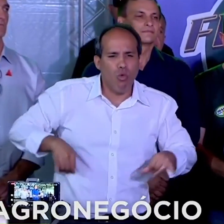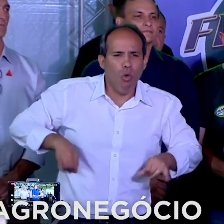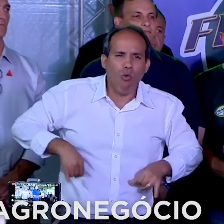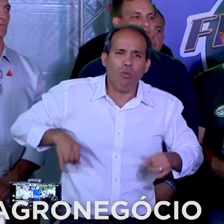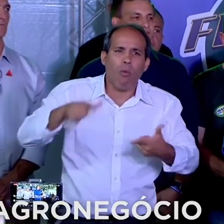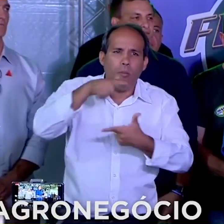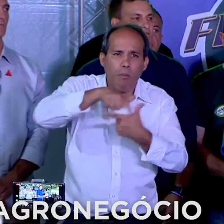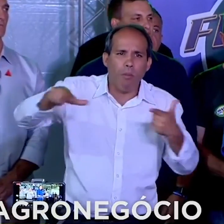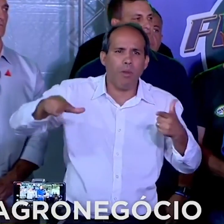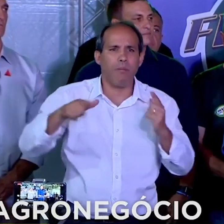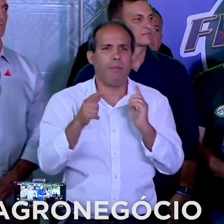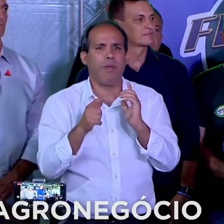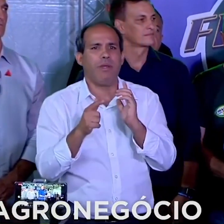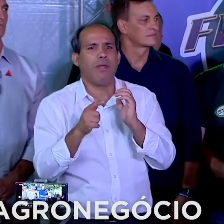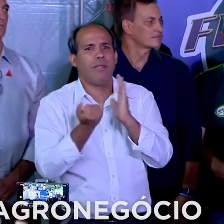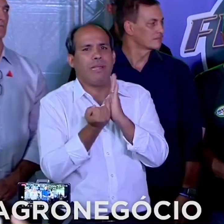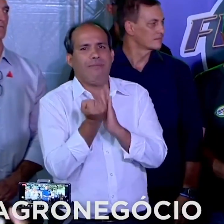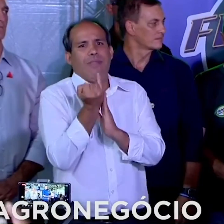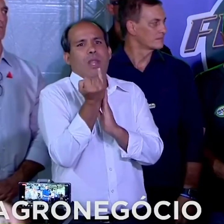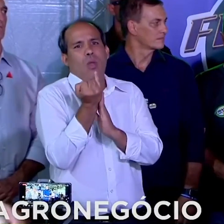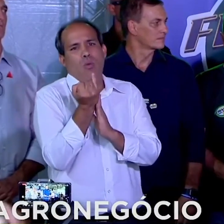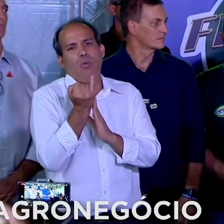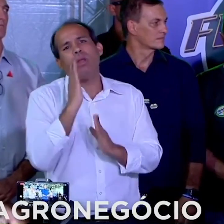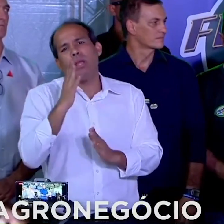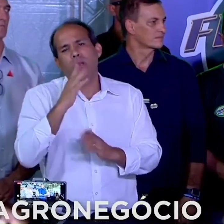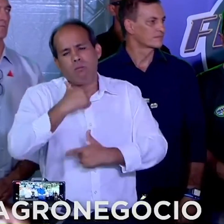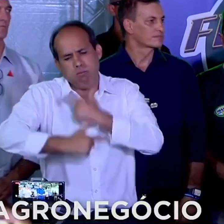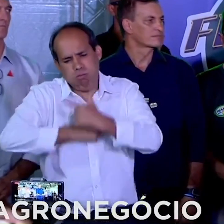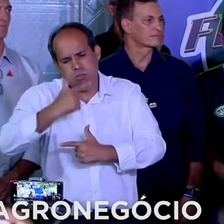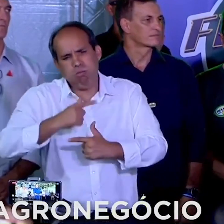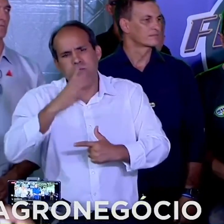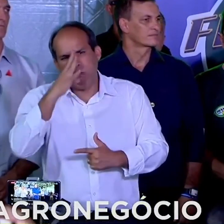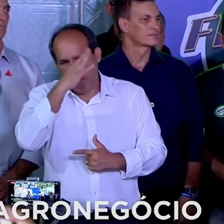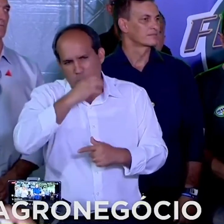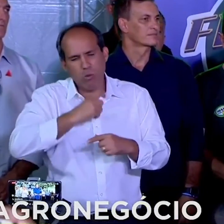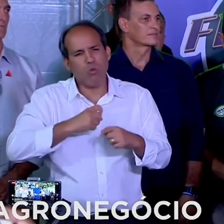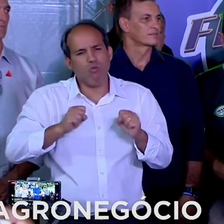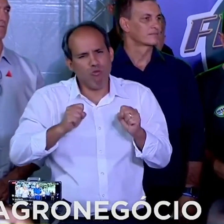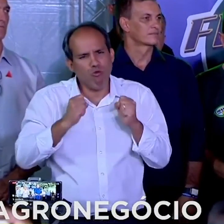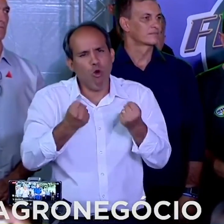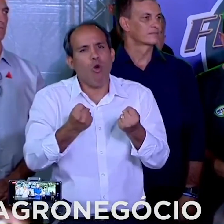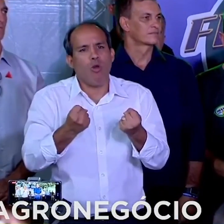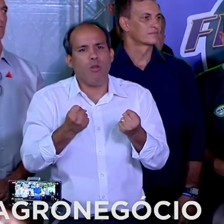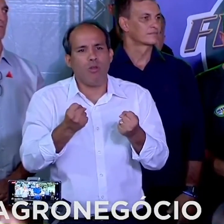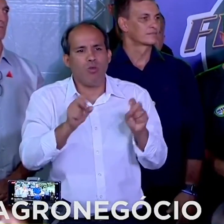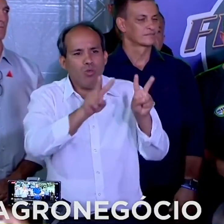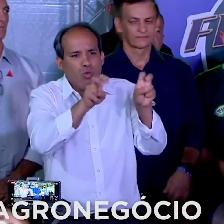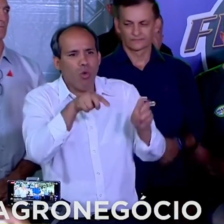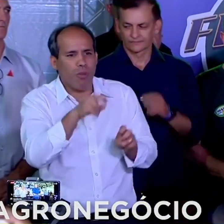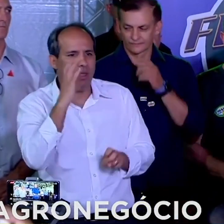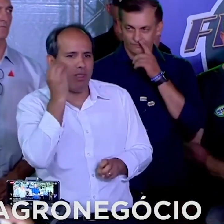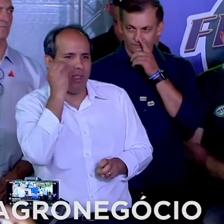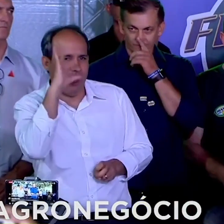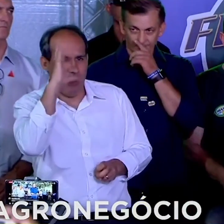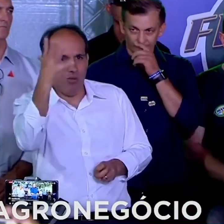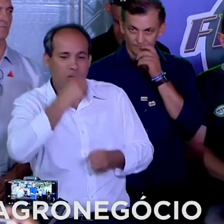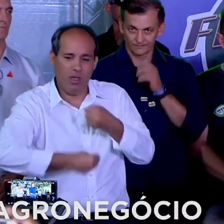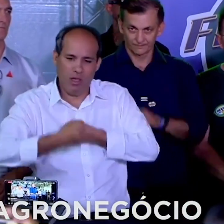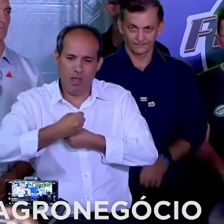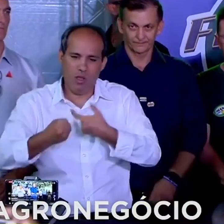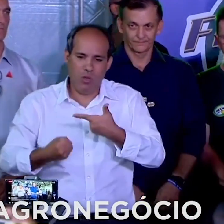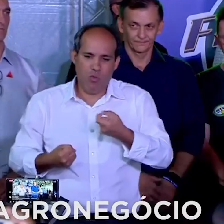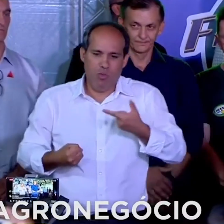com a questão da inflação trabalhamos duro nessa coleção o ano de 2 a hora